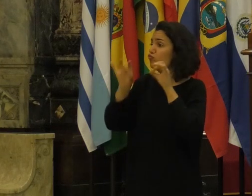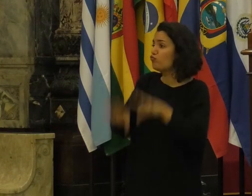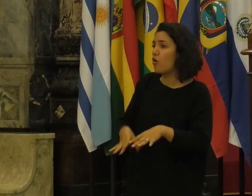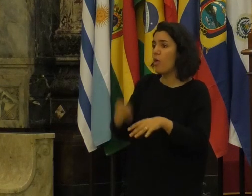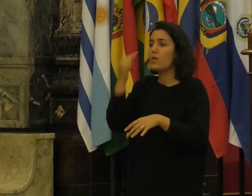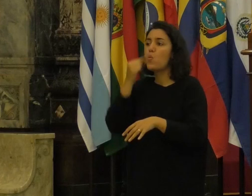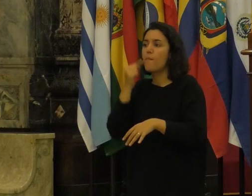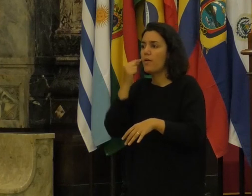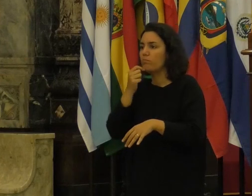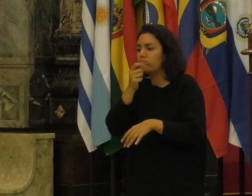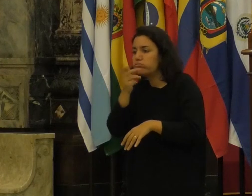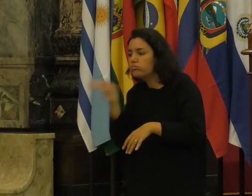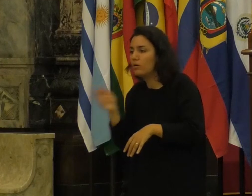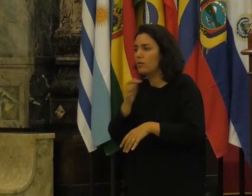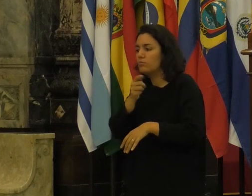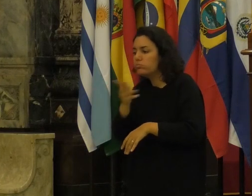cuantitativista.